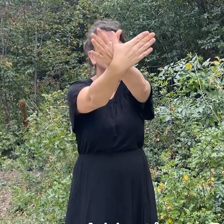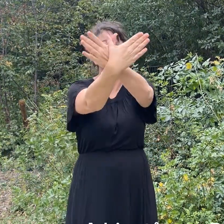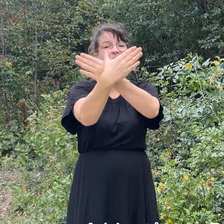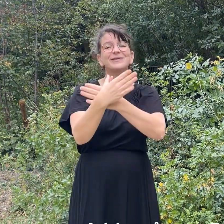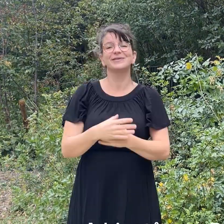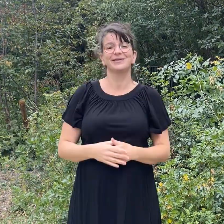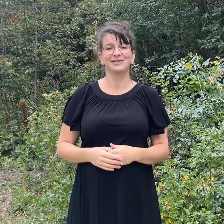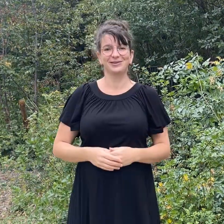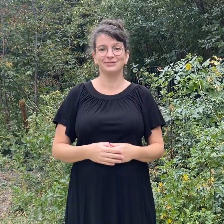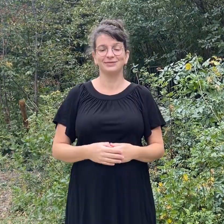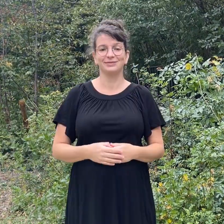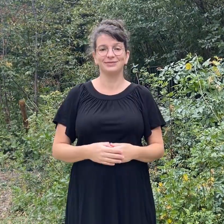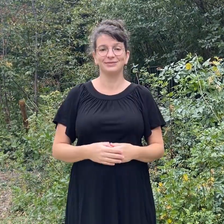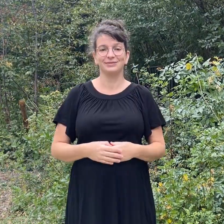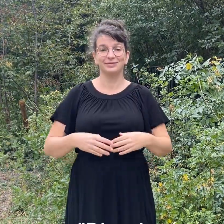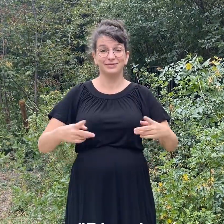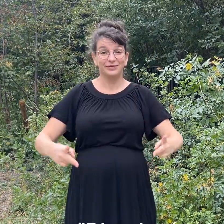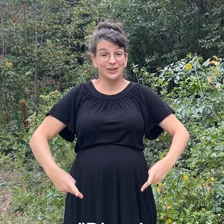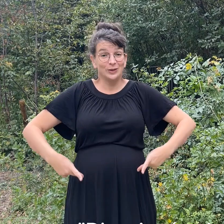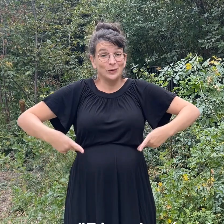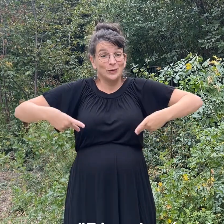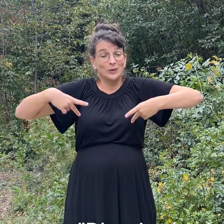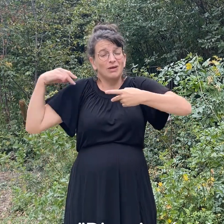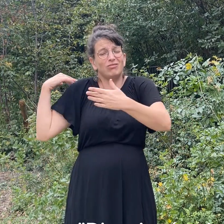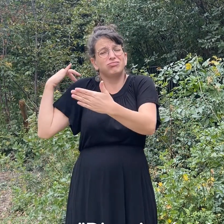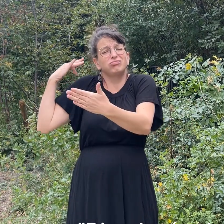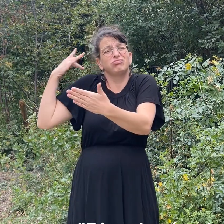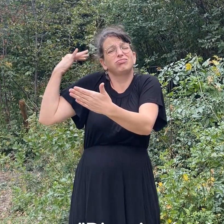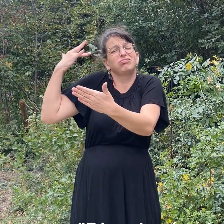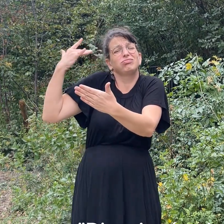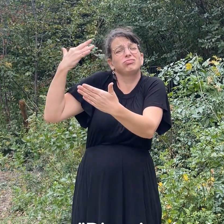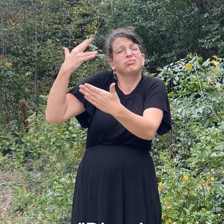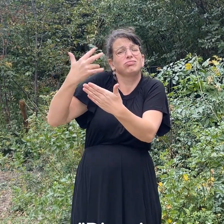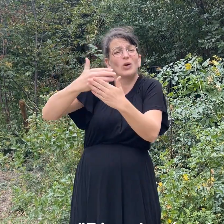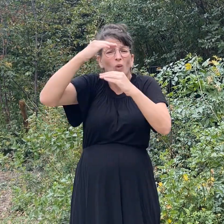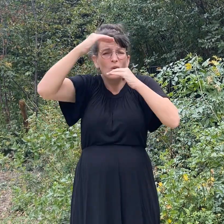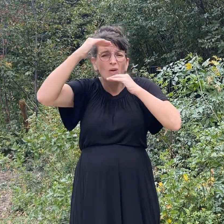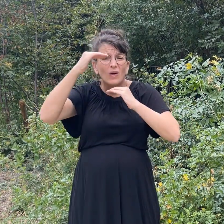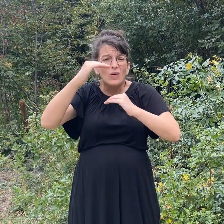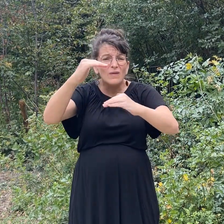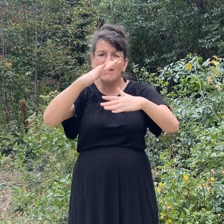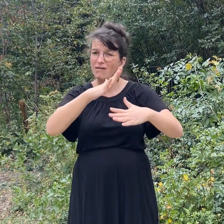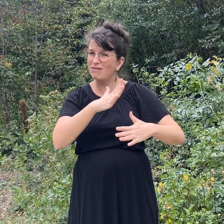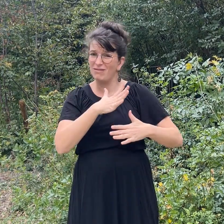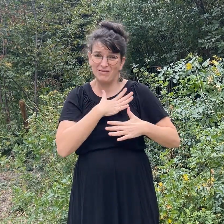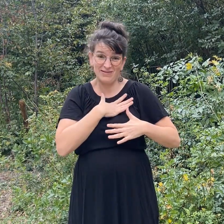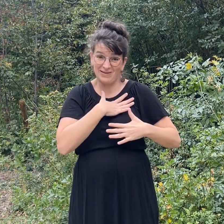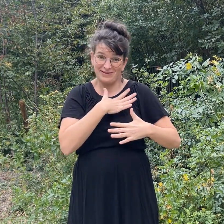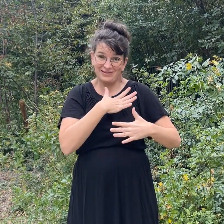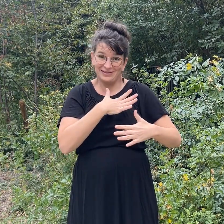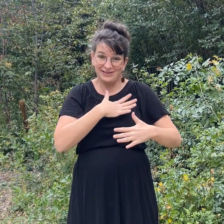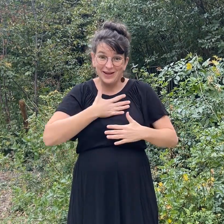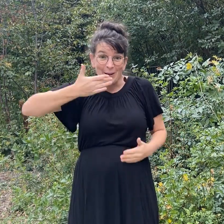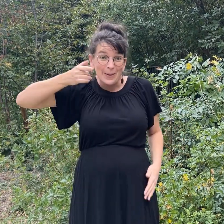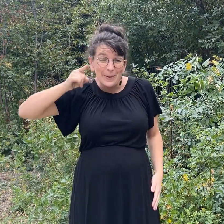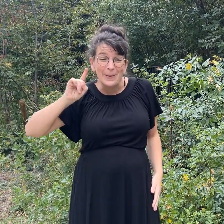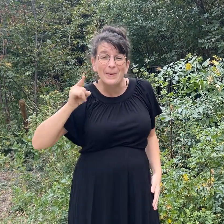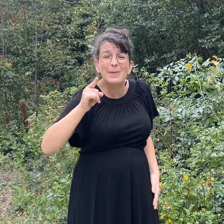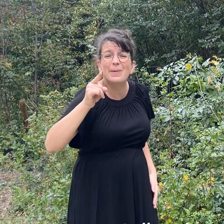Papillon. D'avoir vécu longtemps sans oser croire et